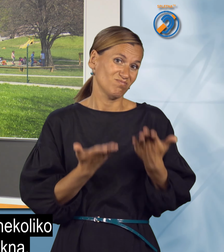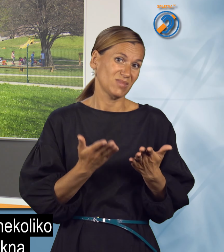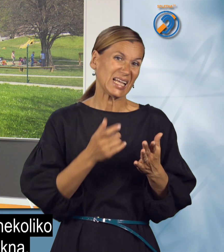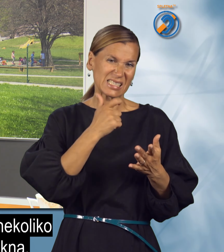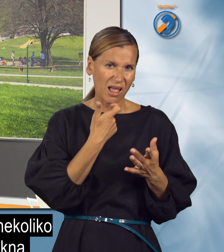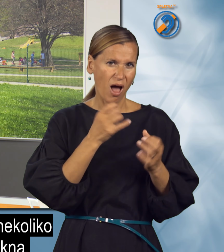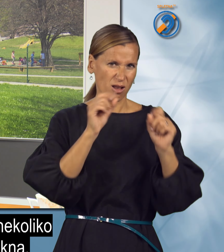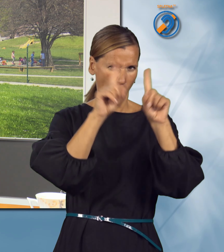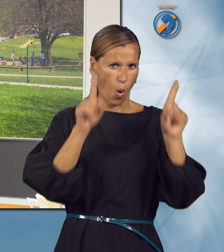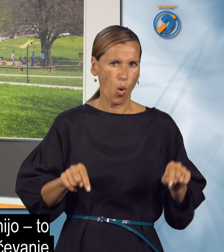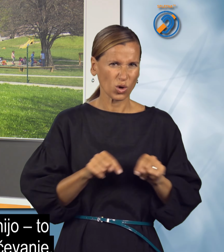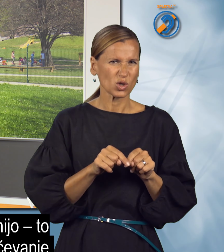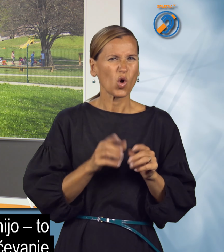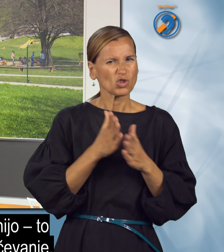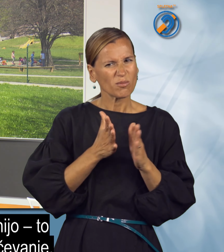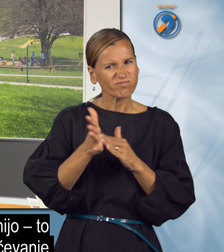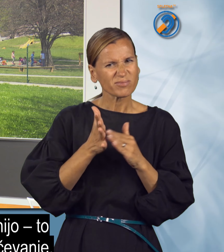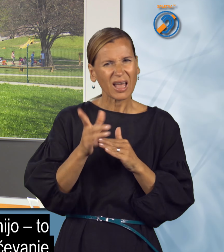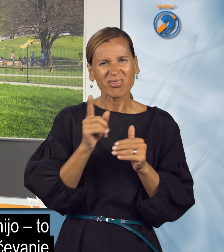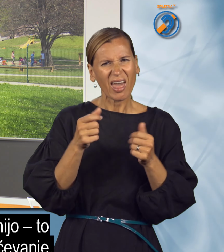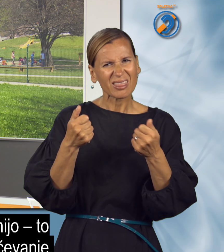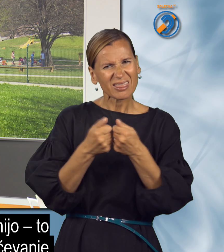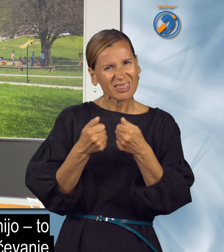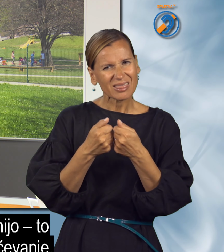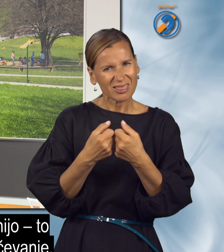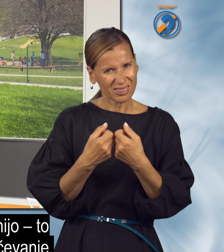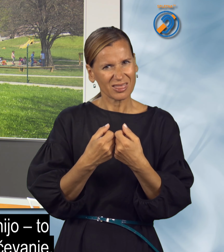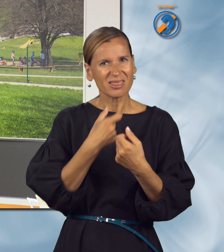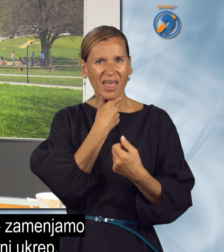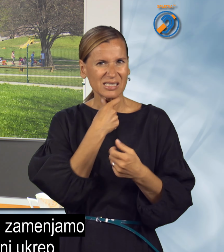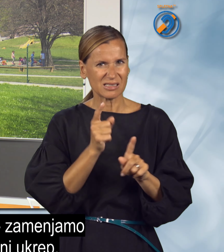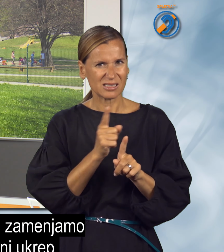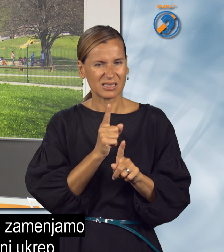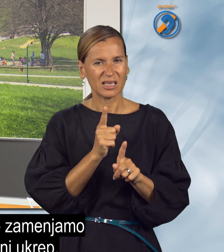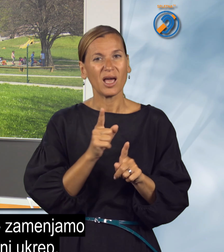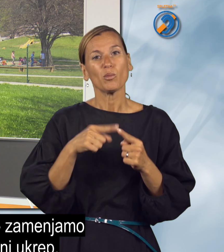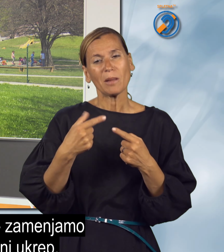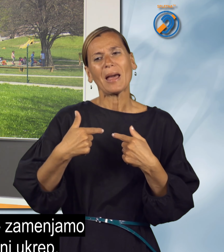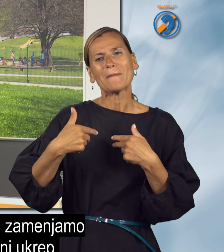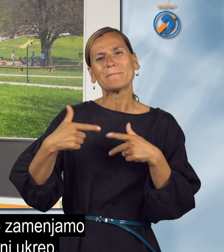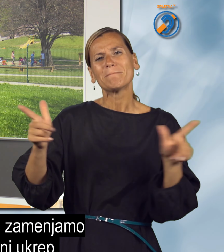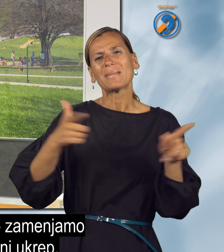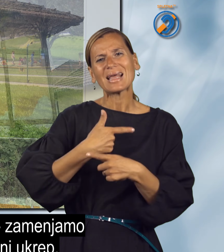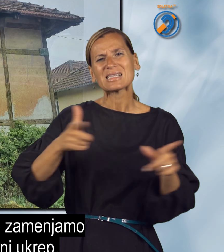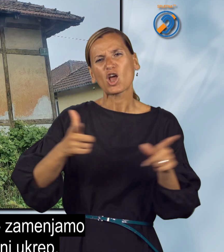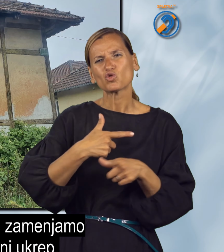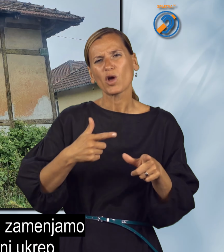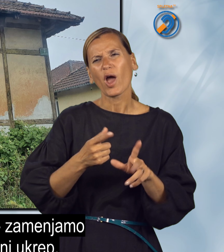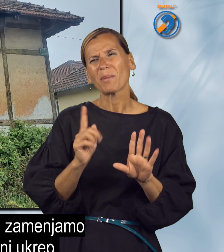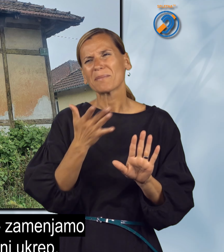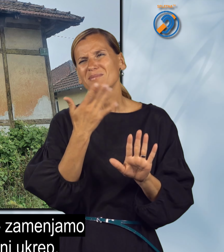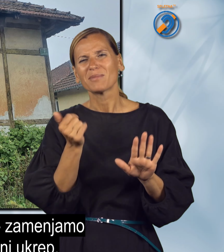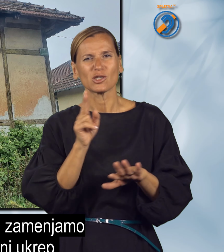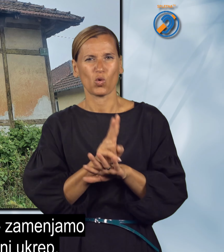nekoliko dotrajana okna, ki nam ne tesnijo, tu je sicer prezračevanje, vendar ni kontrolirano, prezračujejo se